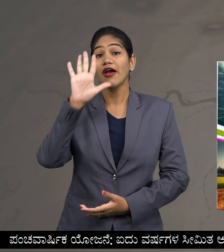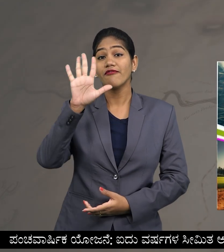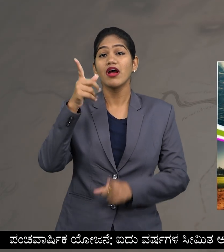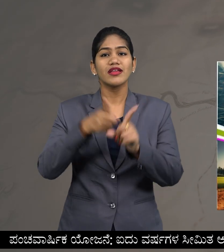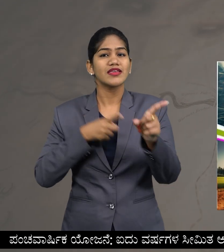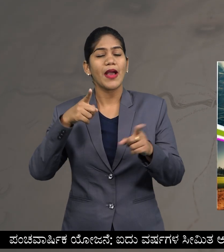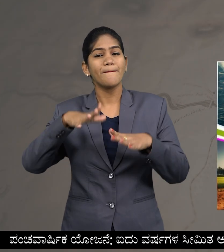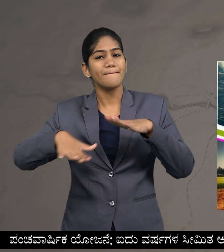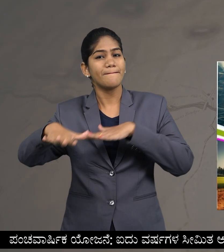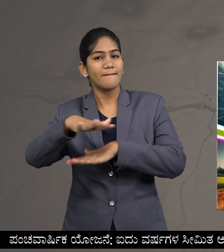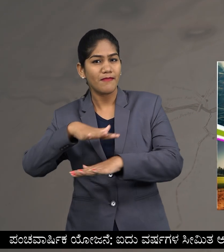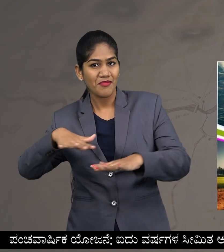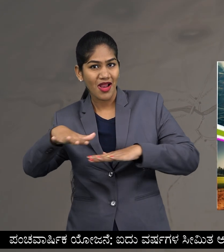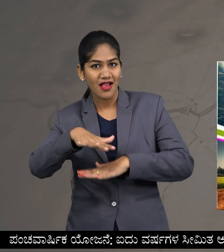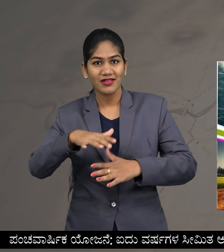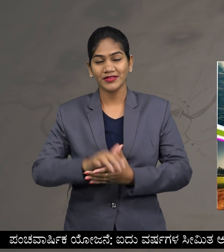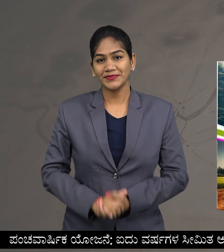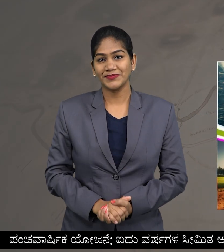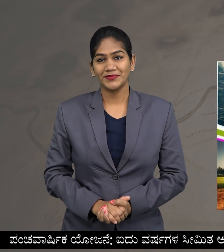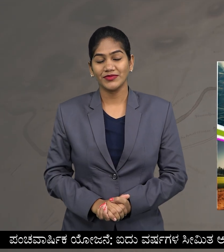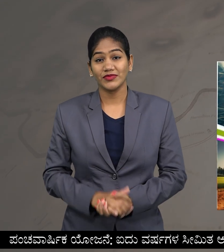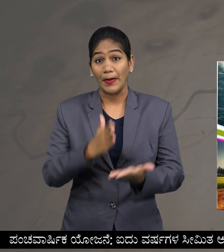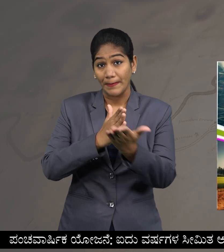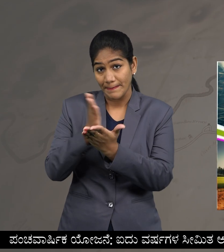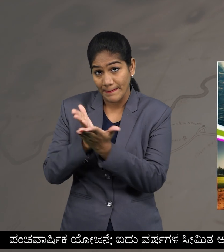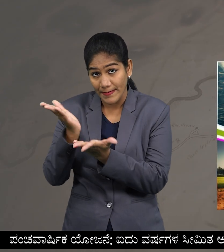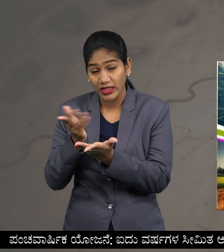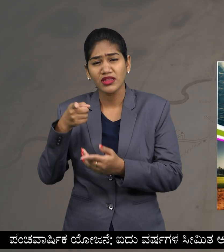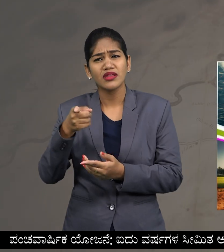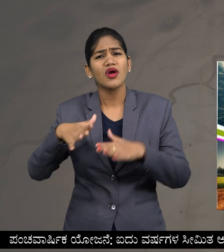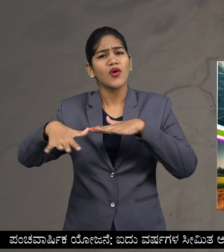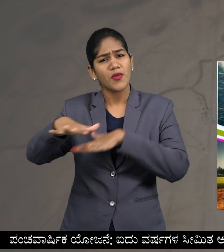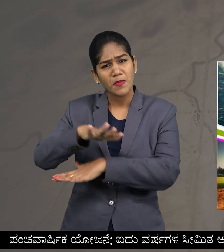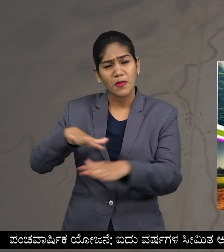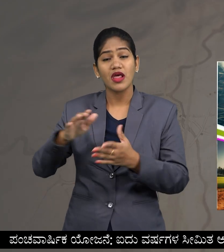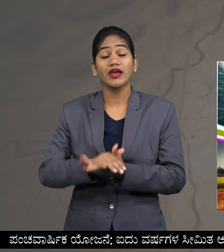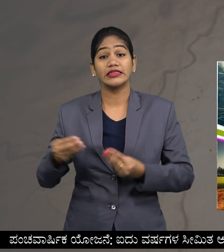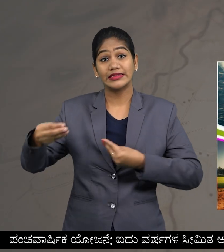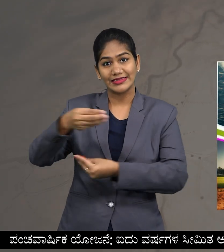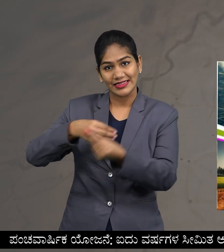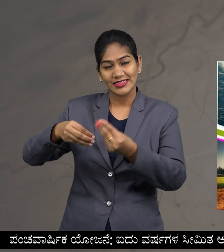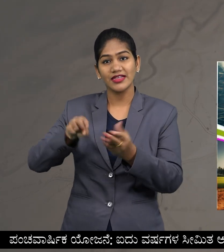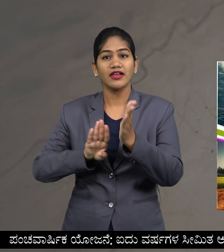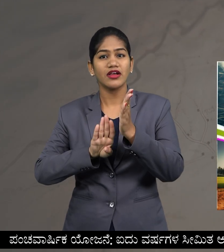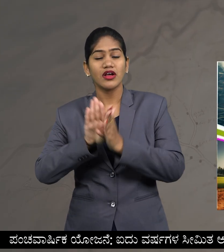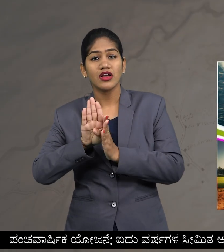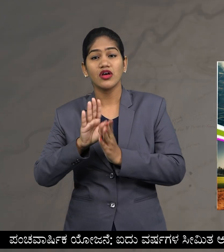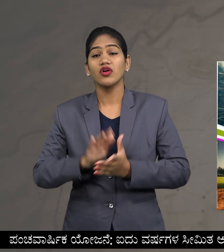ಪಂಚವಾರ್ಷಿಕ ಯೋಜನೆ 5 ವರ್ಷಗಳ ಸೀಮಿತ ಅವಧಿಯಲ್ಲಿ ಆರ್ಥಿಕ ಬೆಳವಣಿಗೆಯನ್ನು ಯೋಜಿಸುವ ವಿಧಾನ.